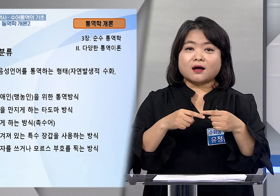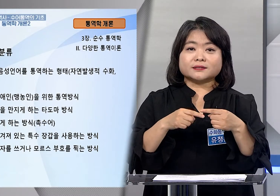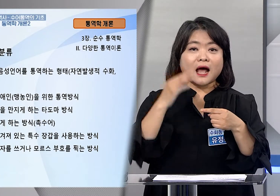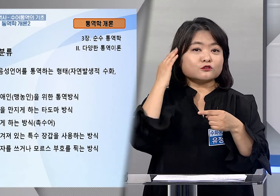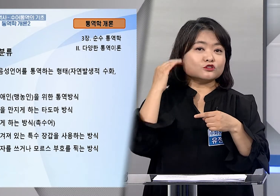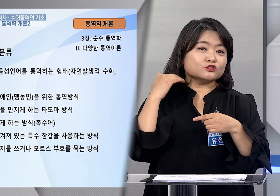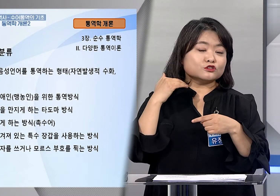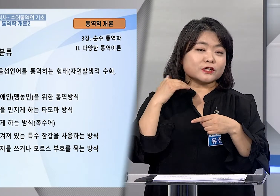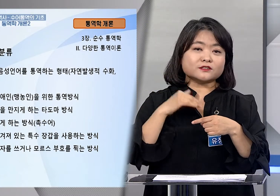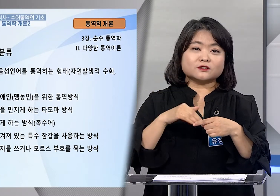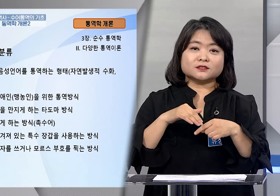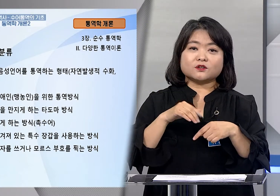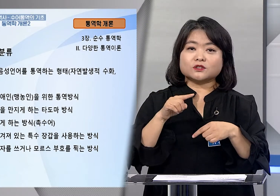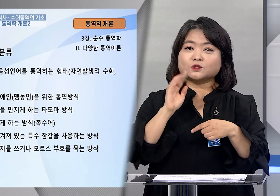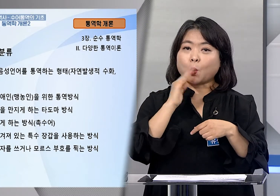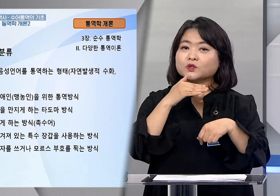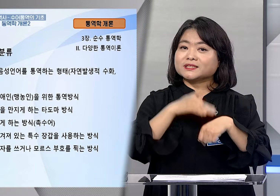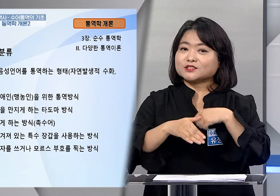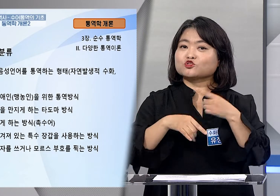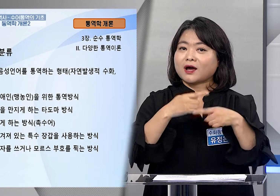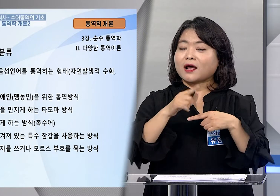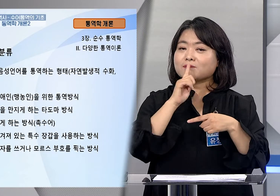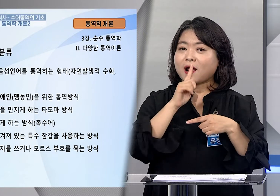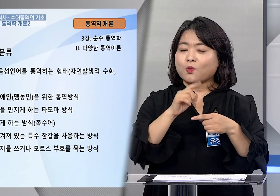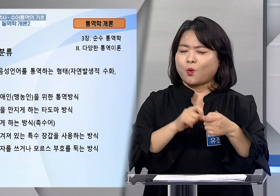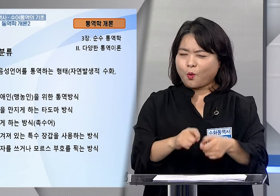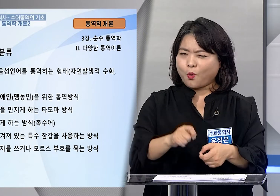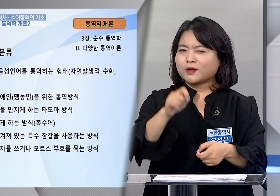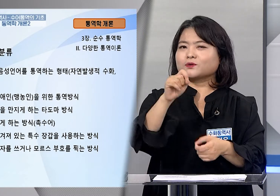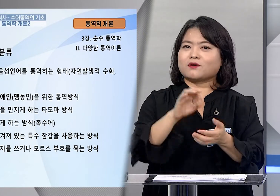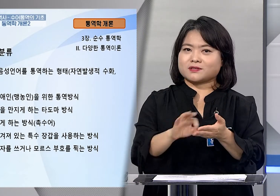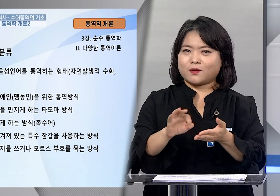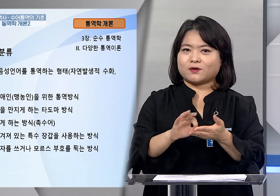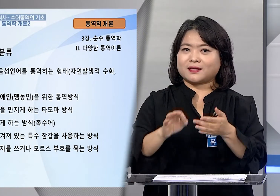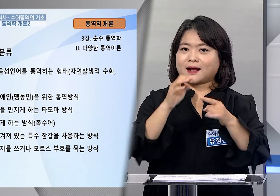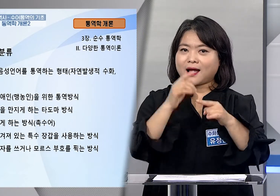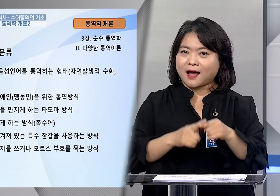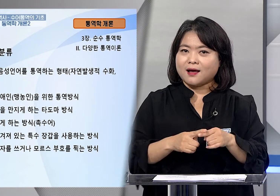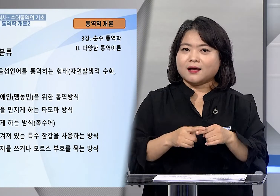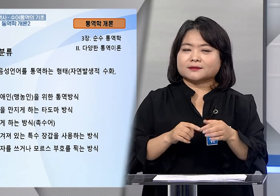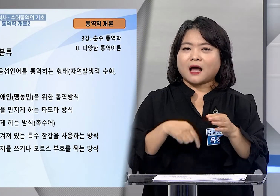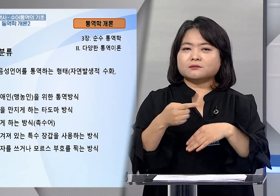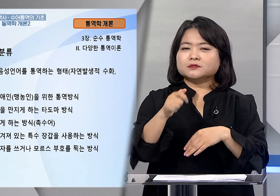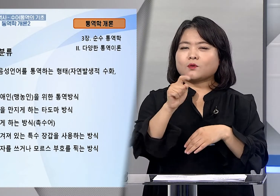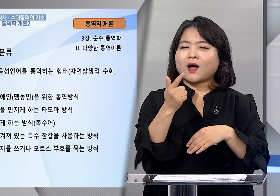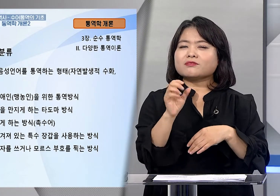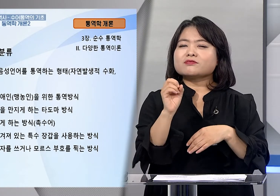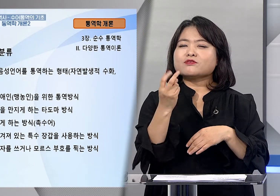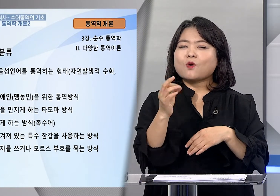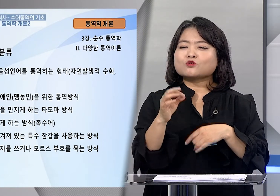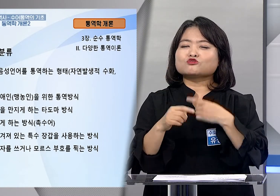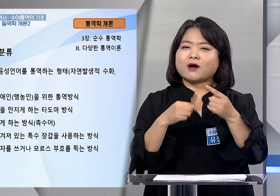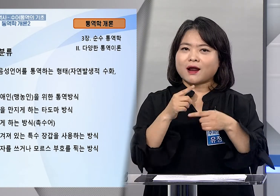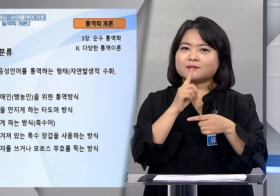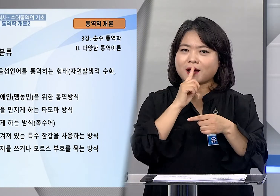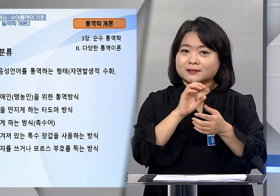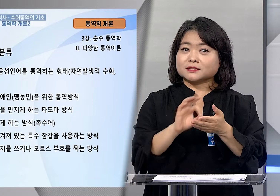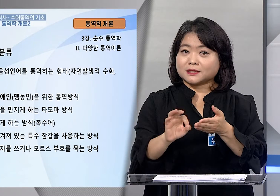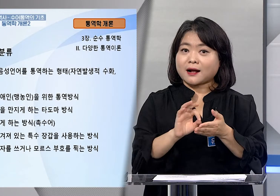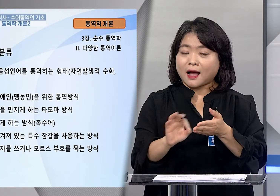한국에서는 이거를 농식 수화라는 말로 오랫동안 사용을 하다가 다음은 관용 수화라는 말을 쓰다가